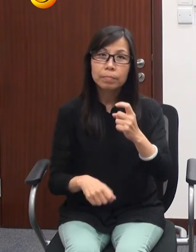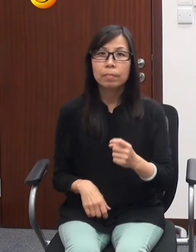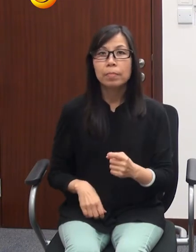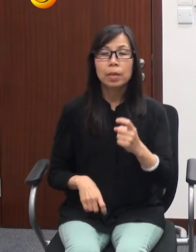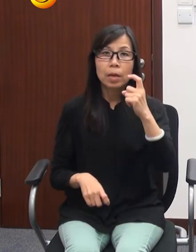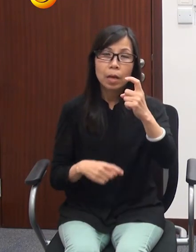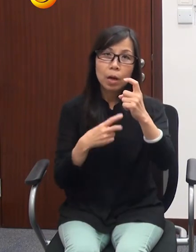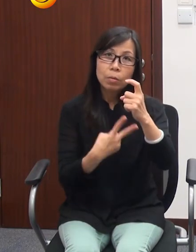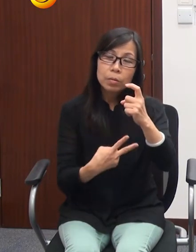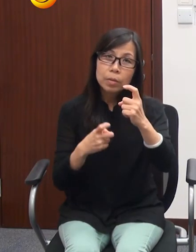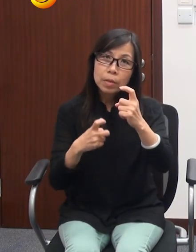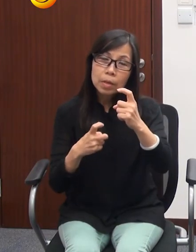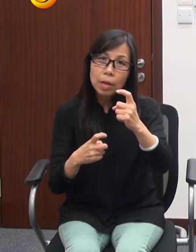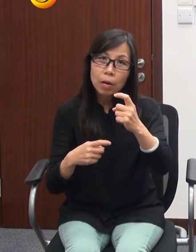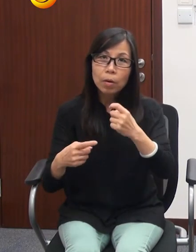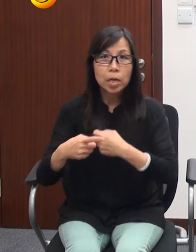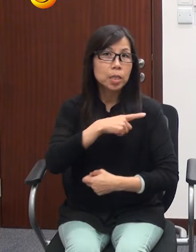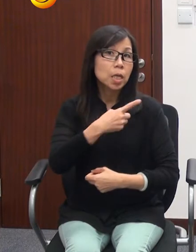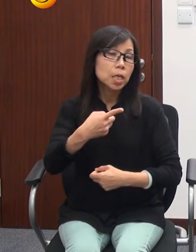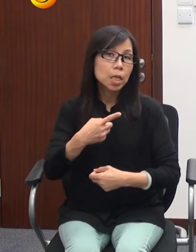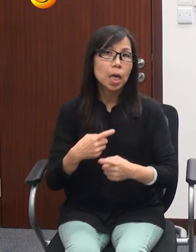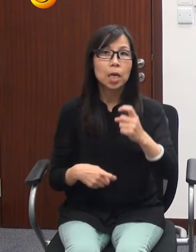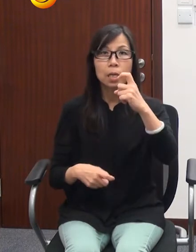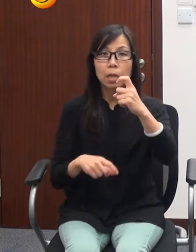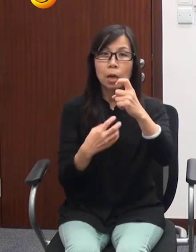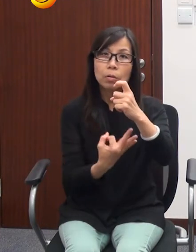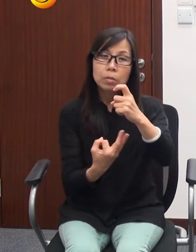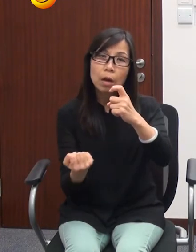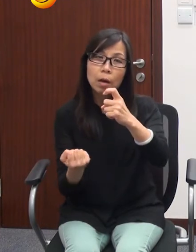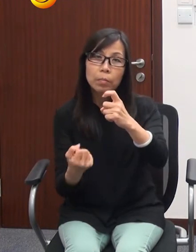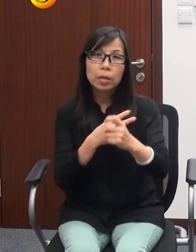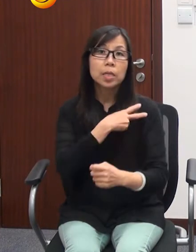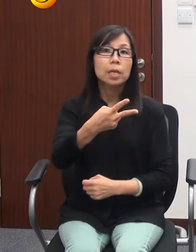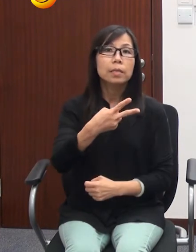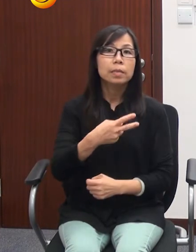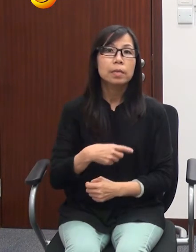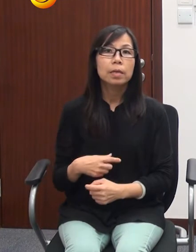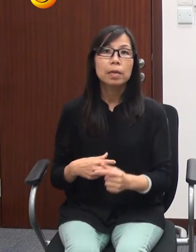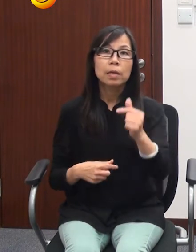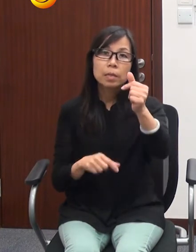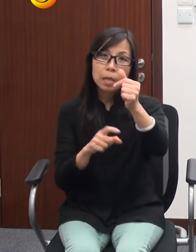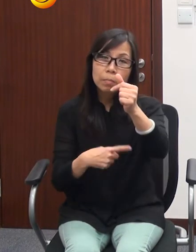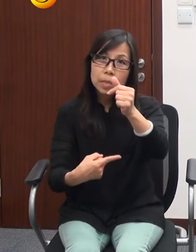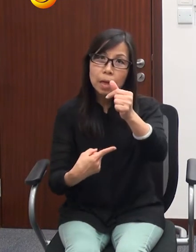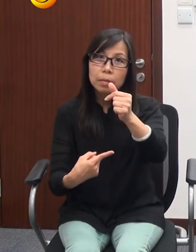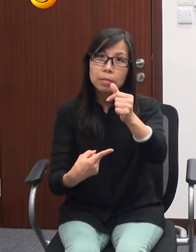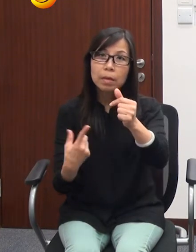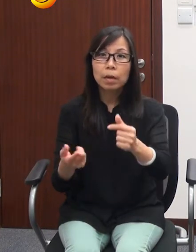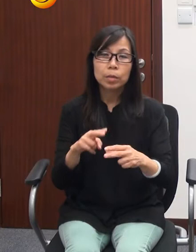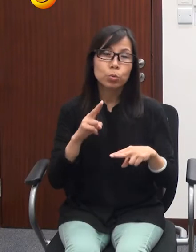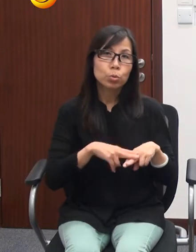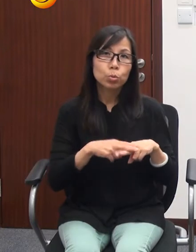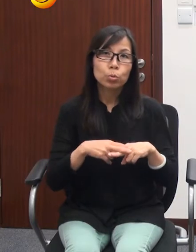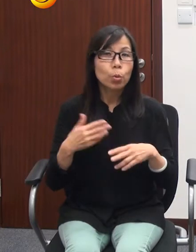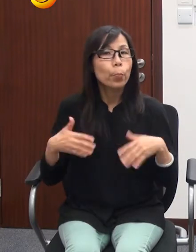拜一，咁930係禮拜二，10月1日就已經係即係所謂國慶啦。咁所以其實嗰陣時大家仲